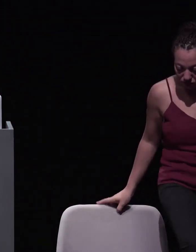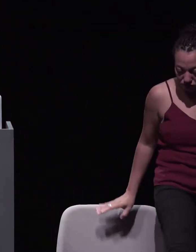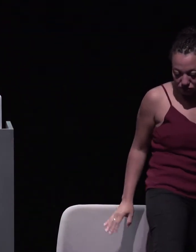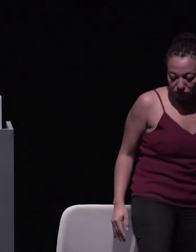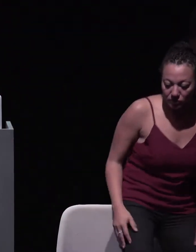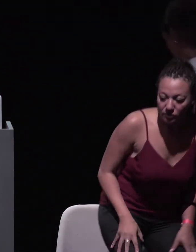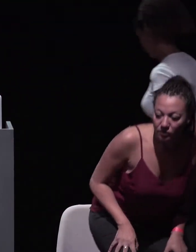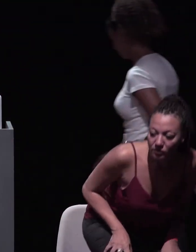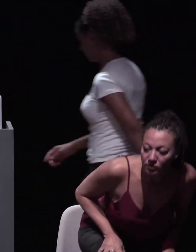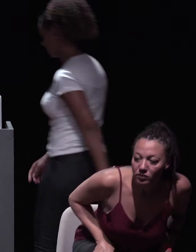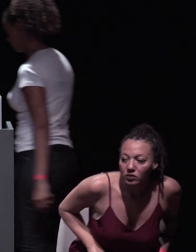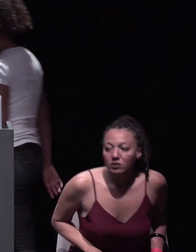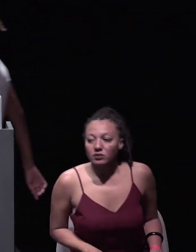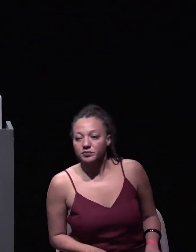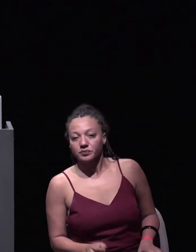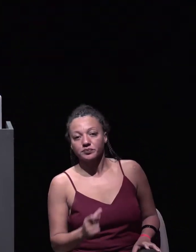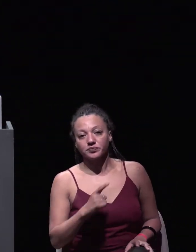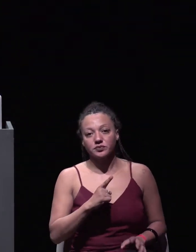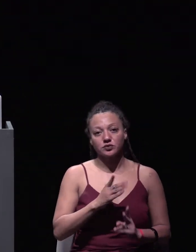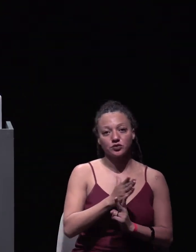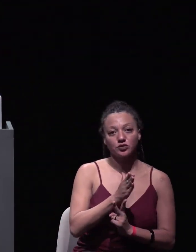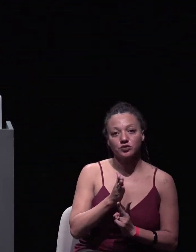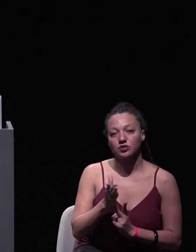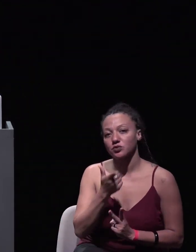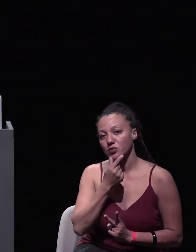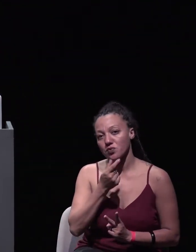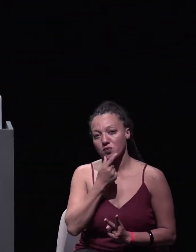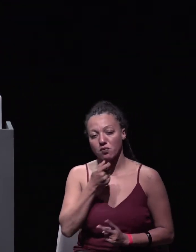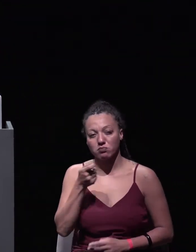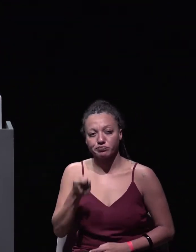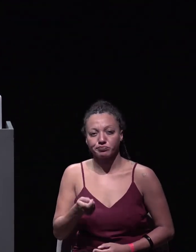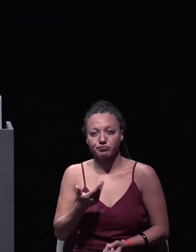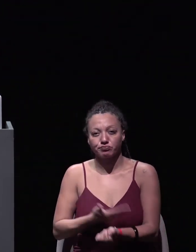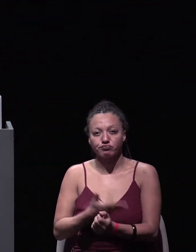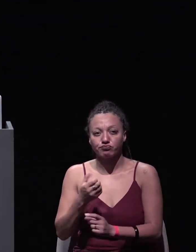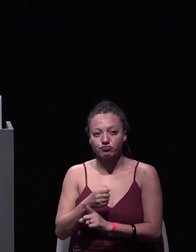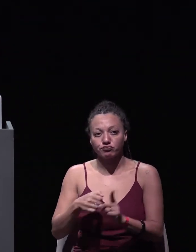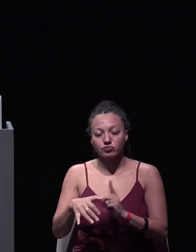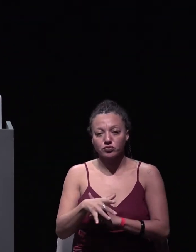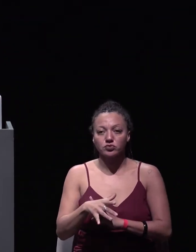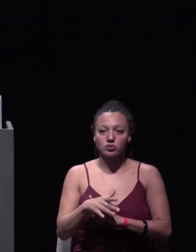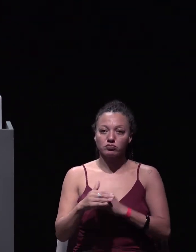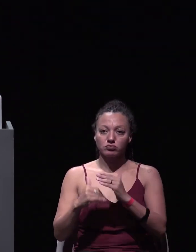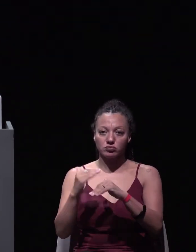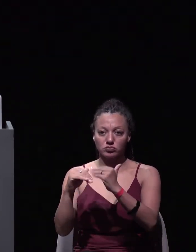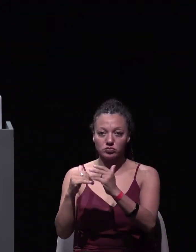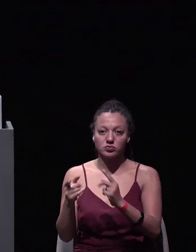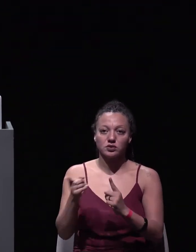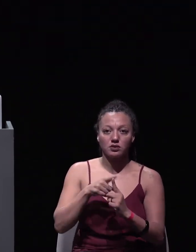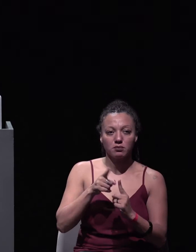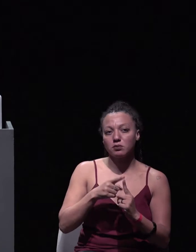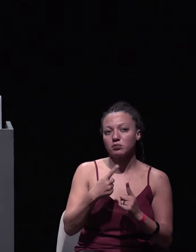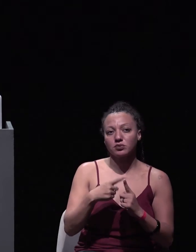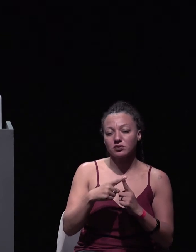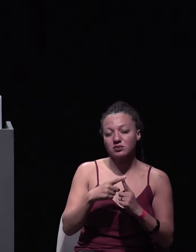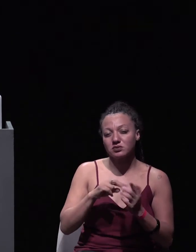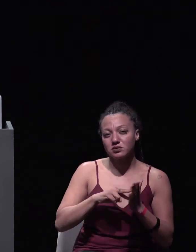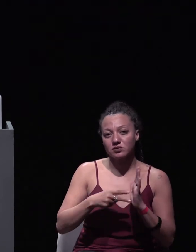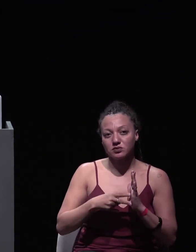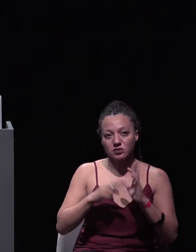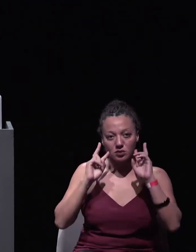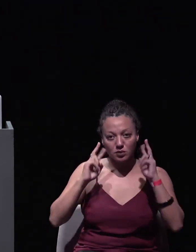homem portador de potência numa construção social que faz sentido para aquele momento,